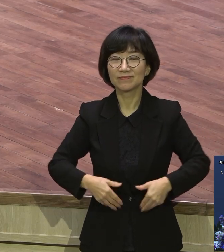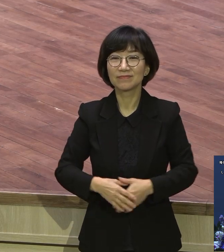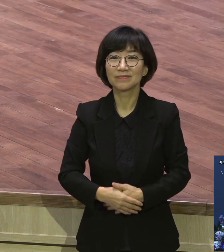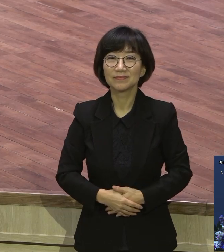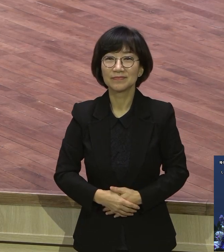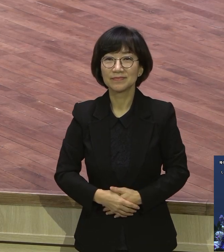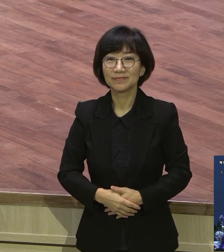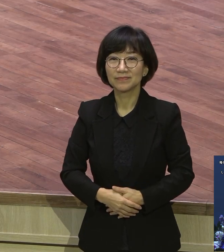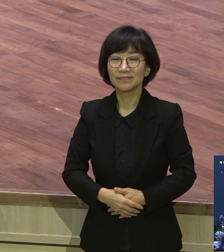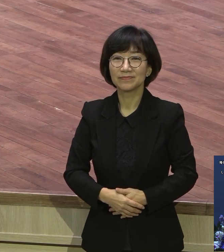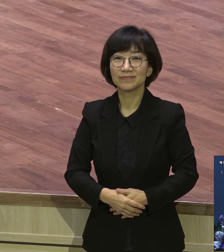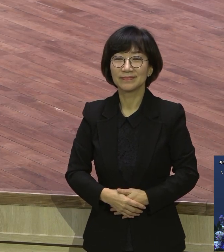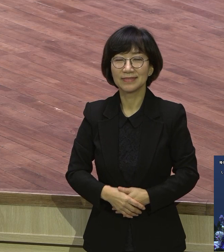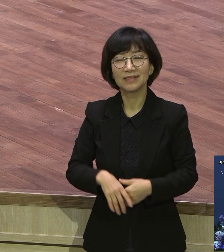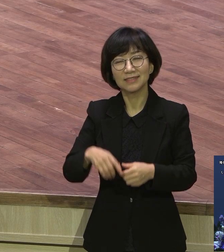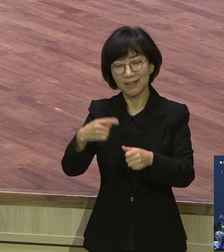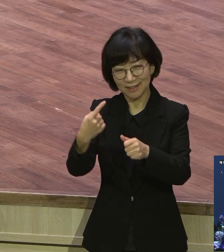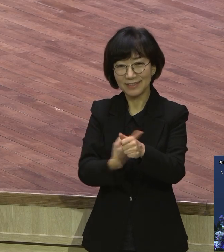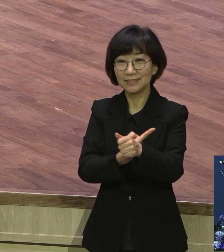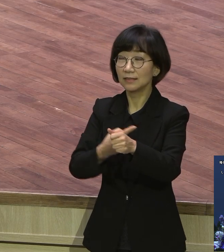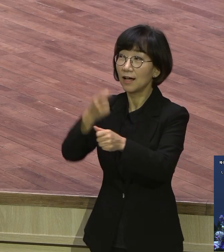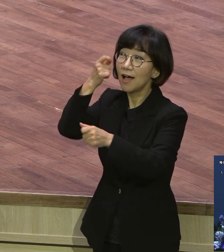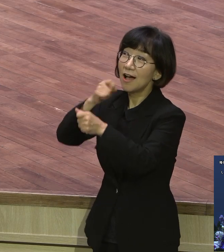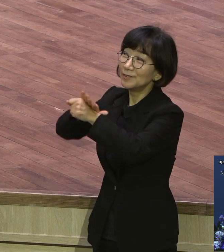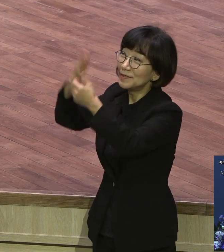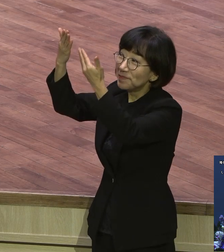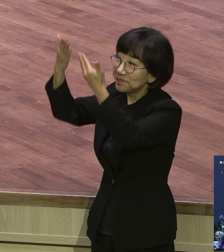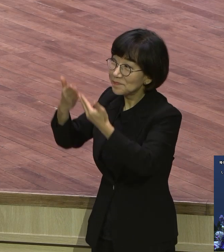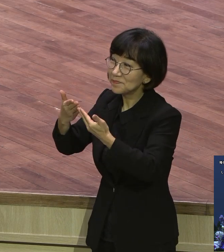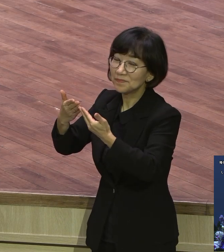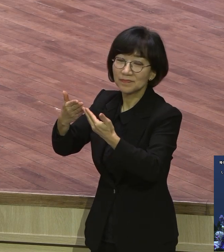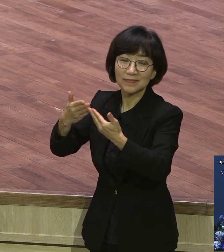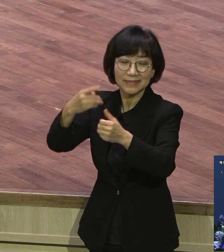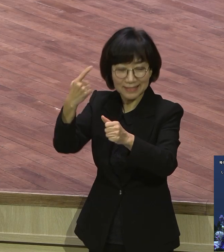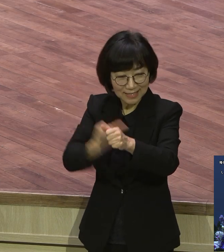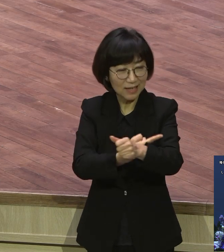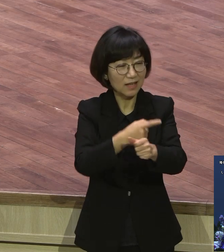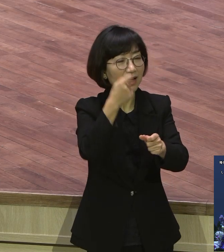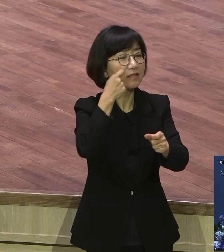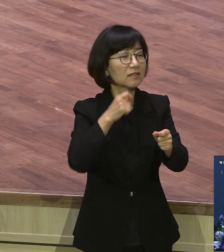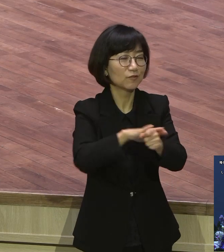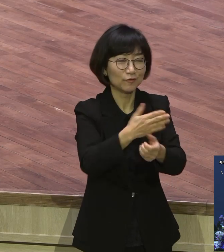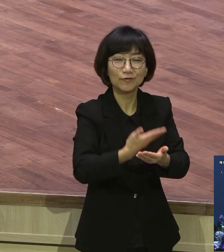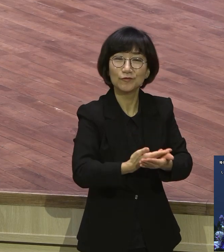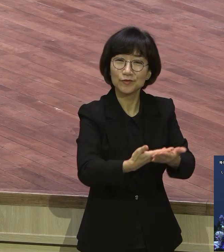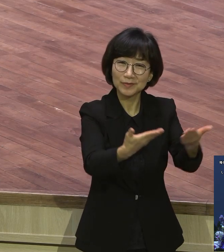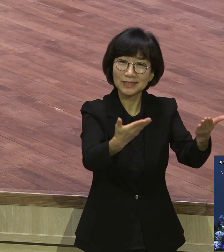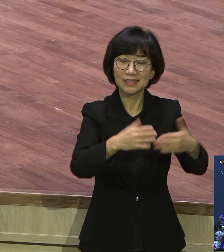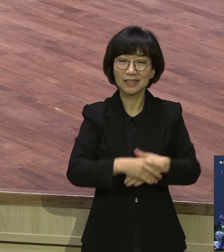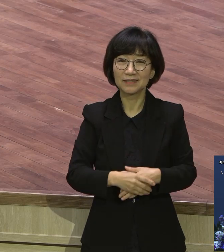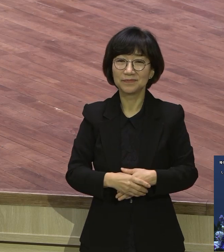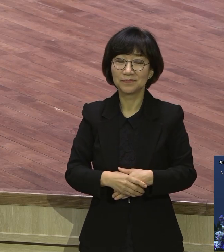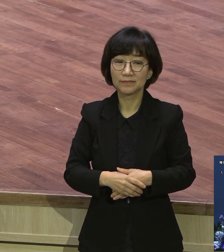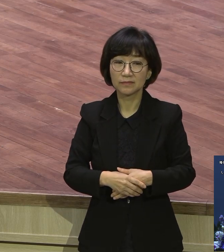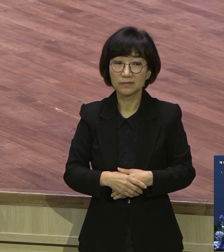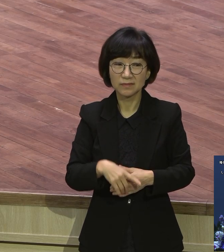저절로 되게 돼서 자연스럽게 격률의 의견을 못 받은지도 모릅니다 이거 무슨 말이